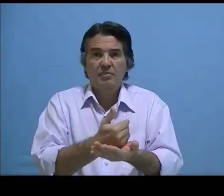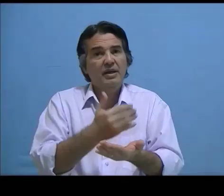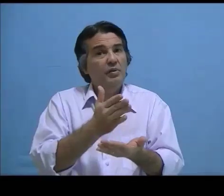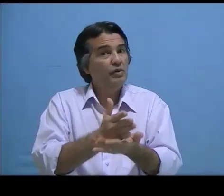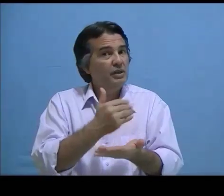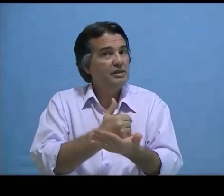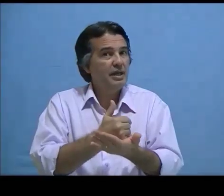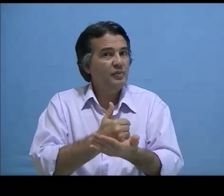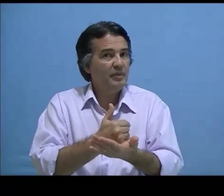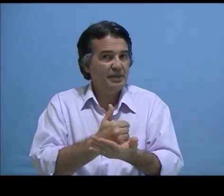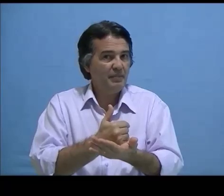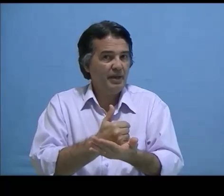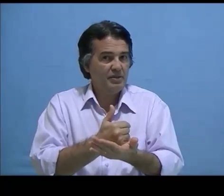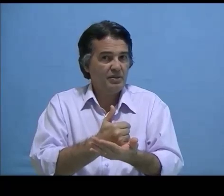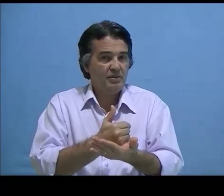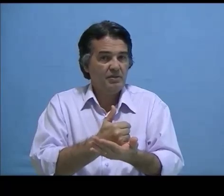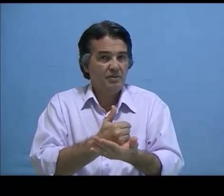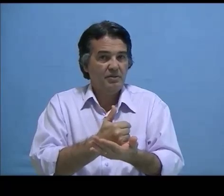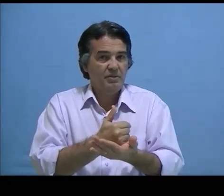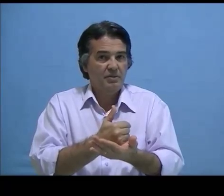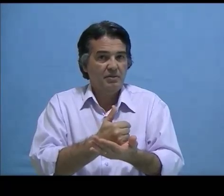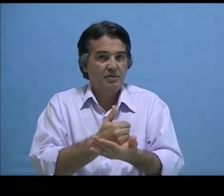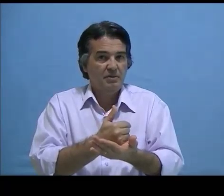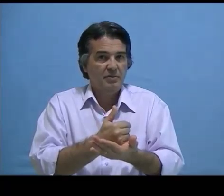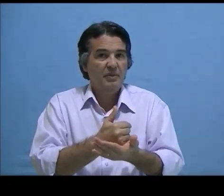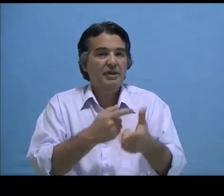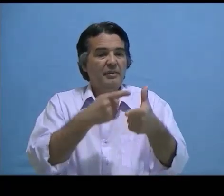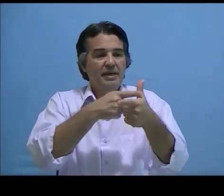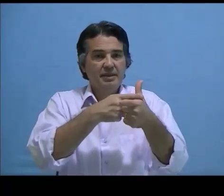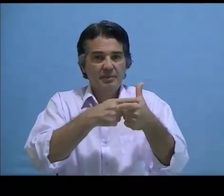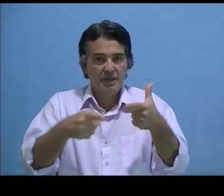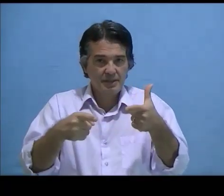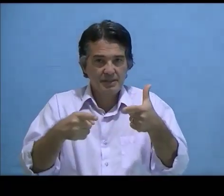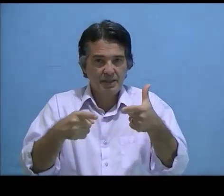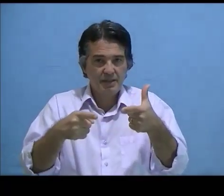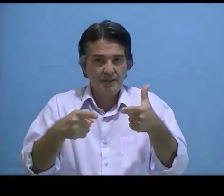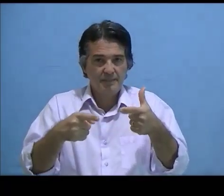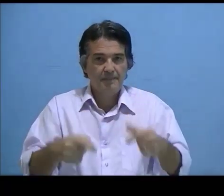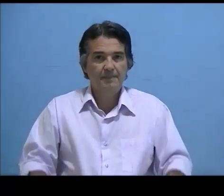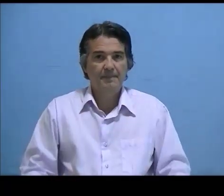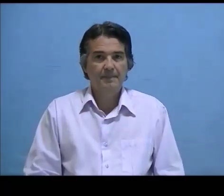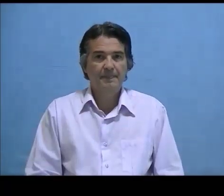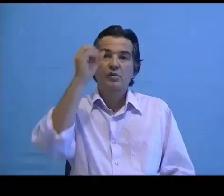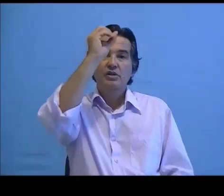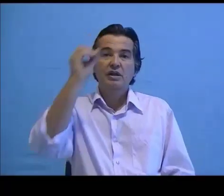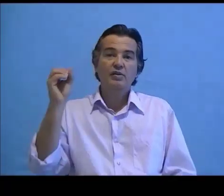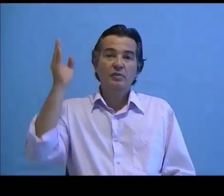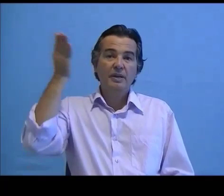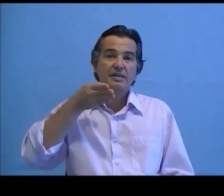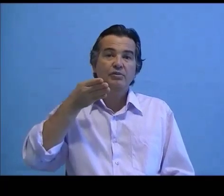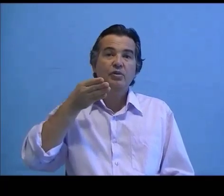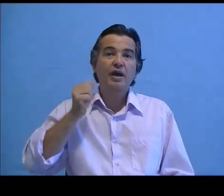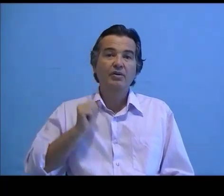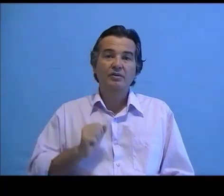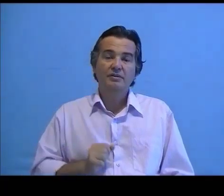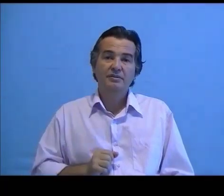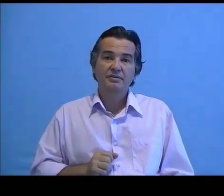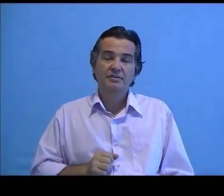Mas não é utilizado para matemática. Para matemática é mais esse daqui. O sinal de percentual.